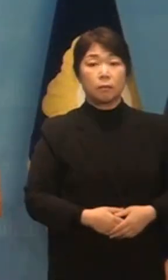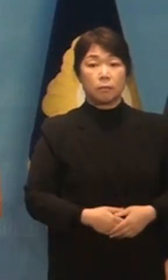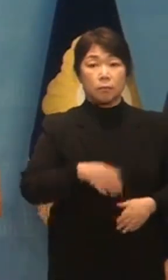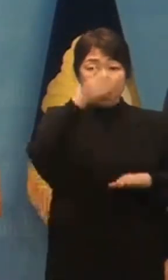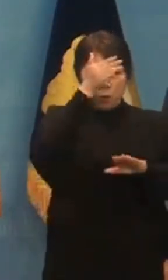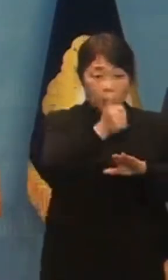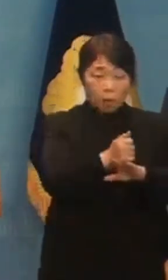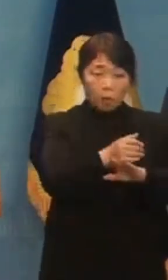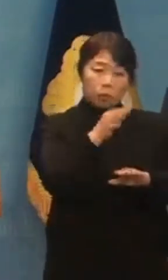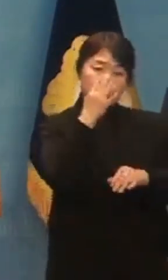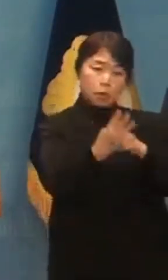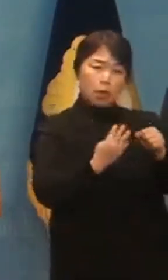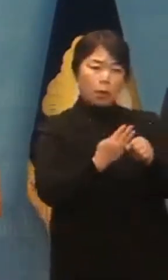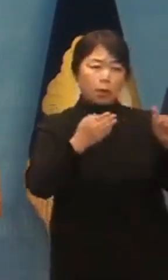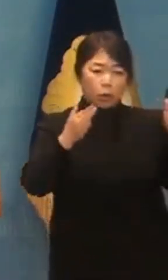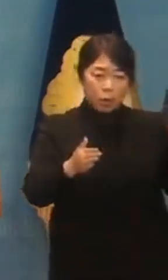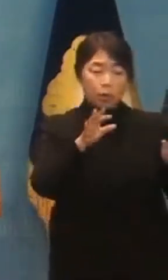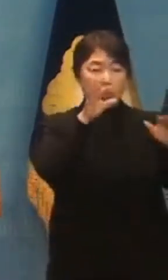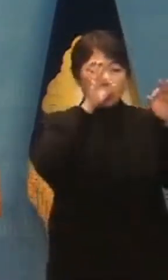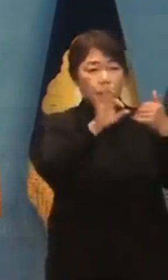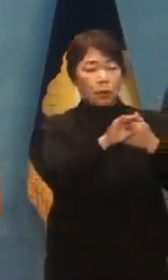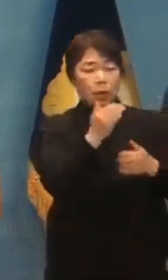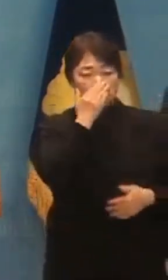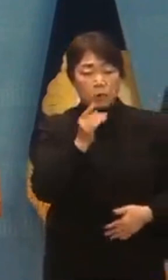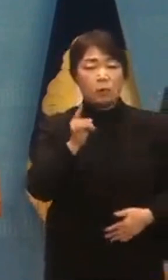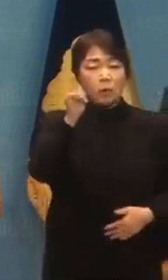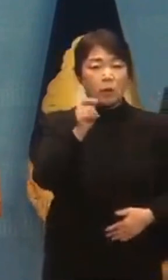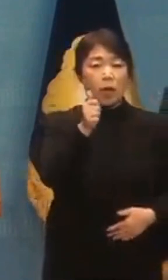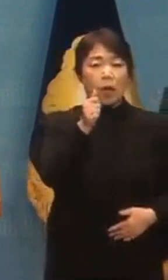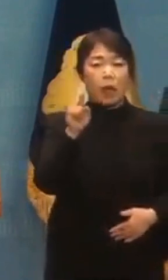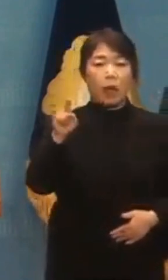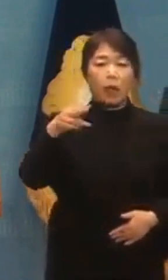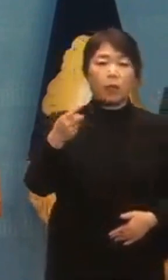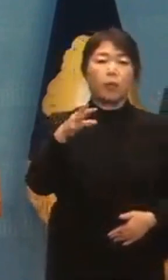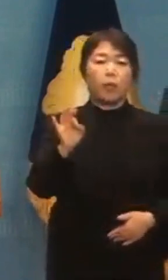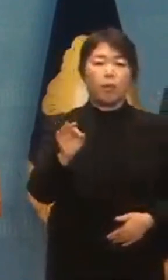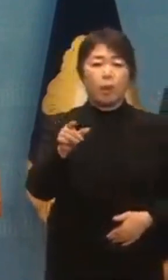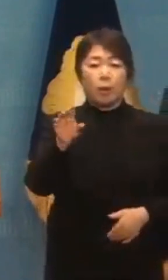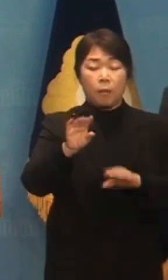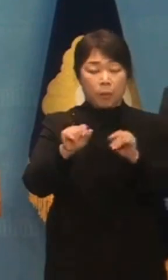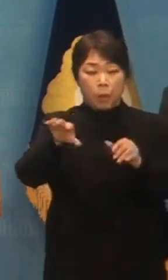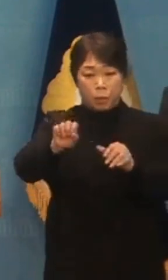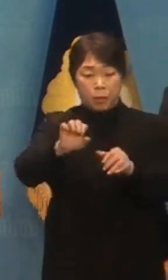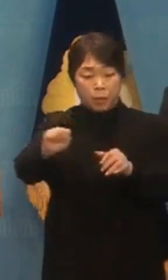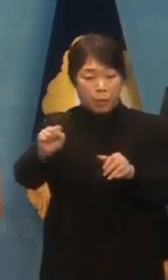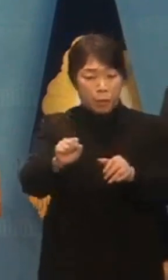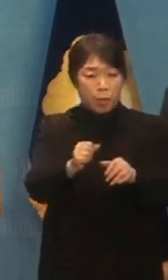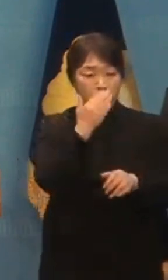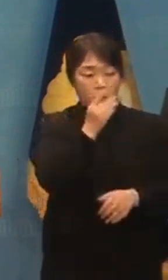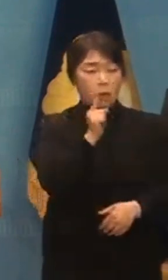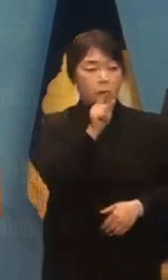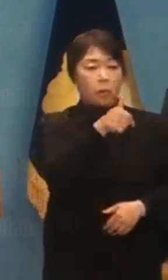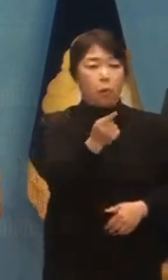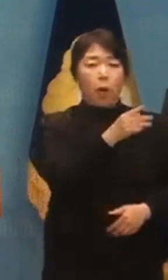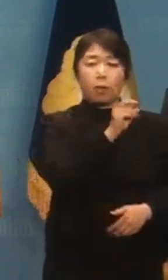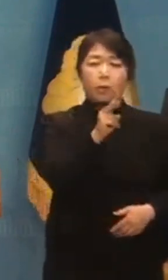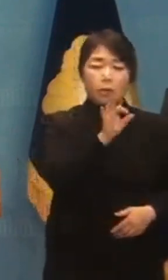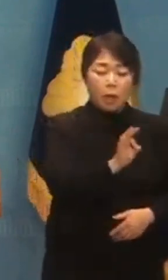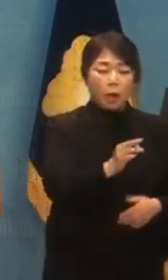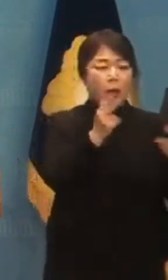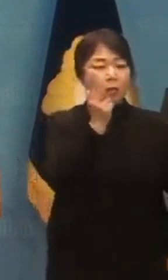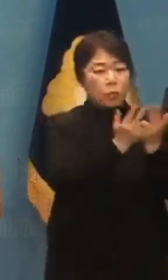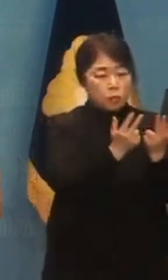결국 지난 4년간 순천시는 해룡면을 제외한 순천, 광양, 곡성, 구례 각